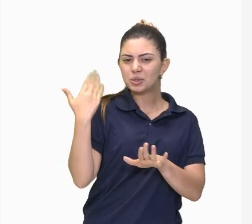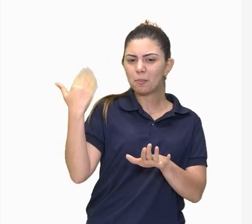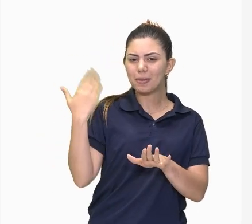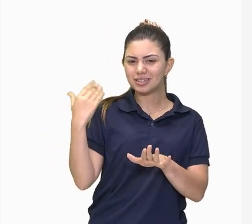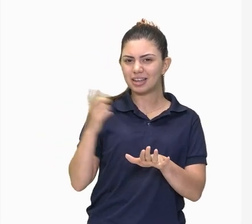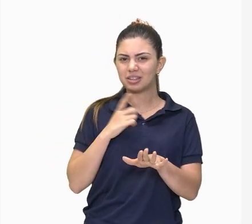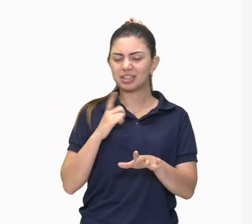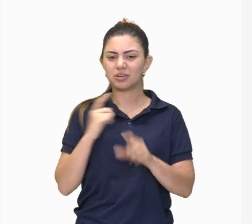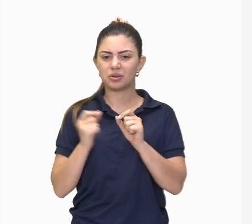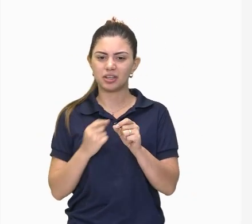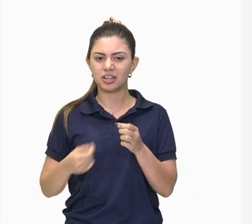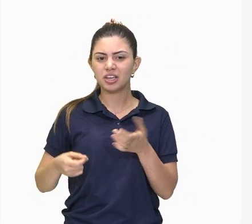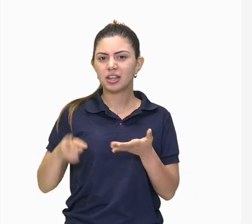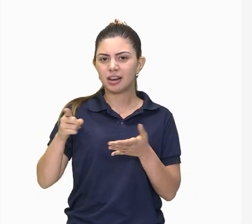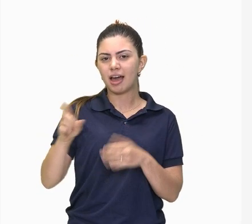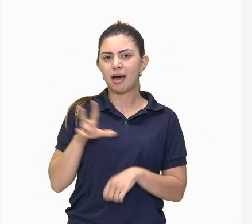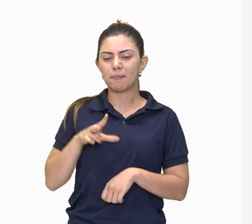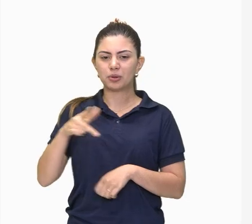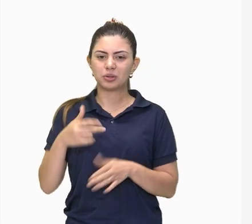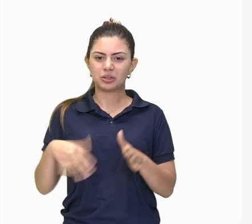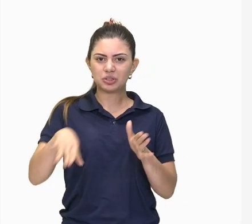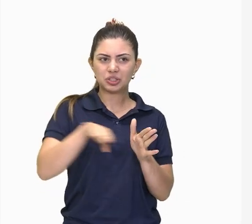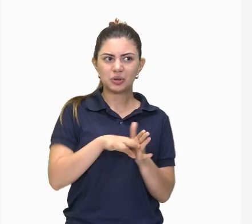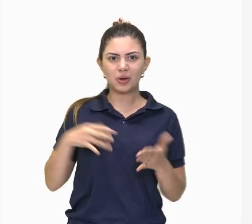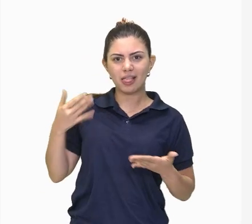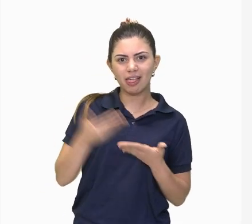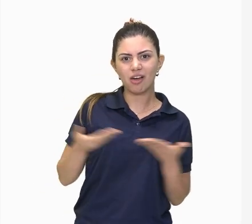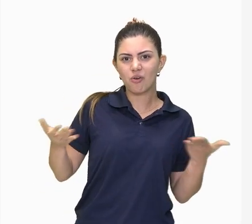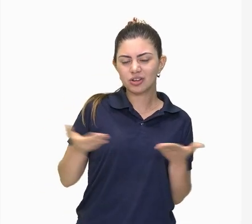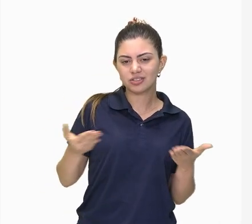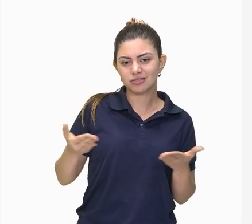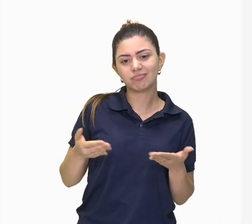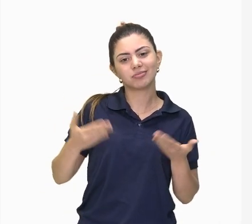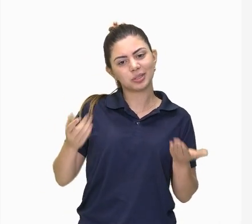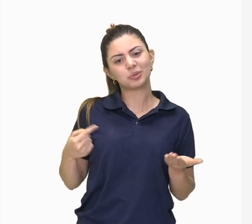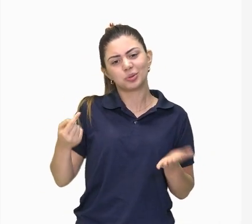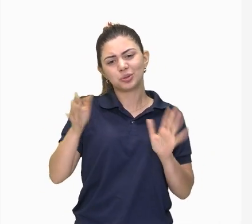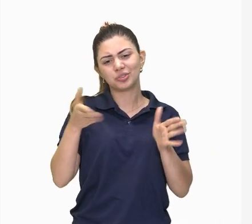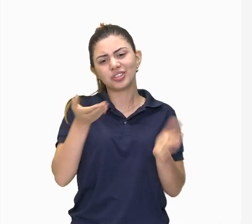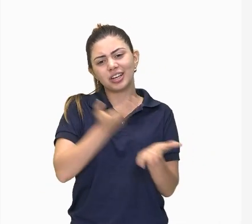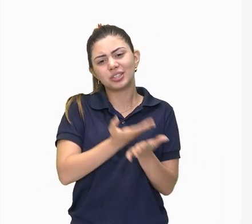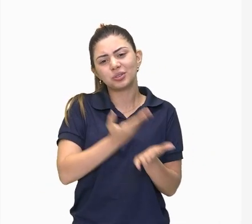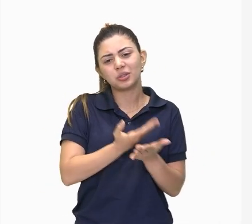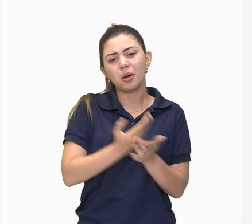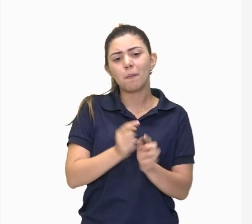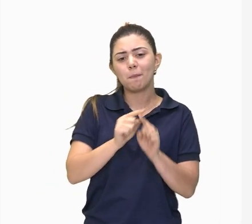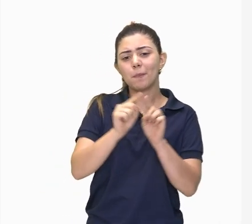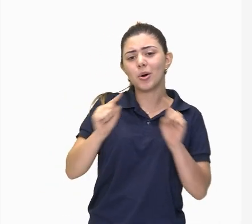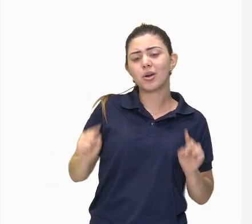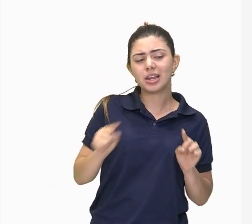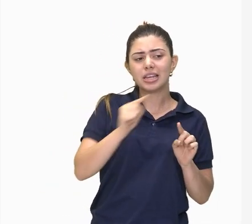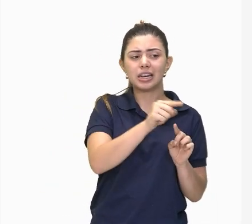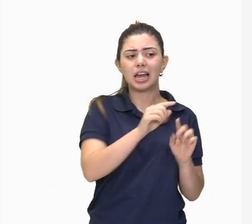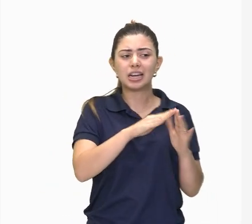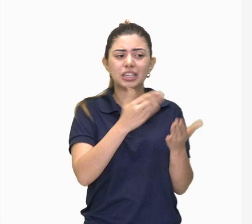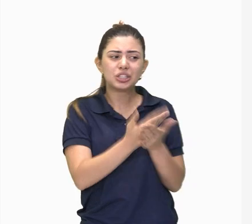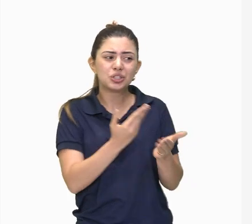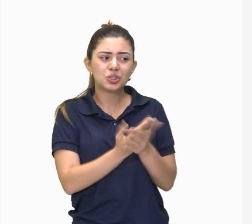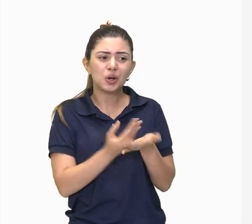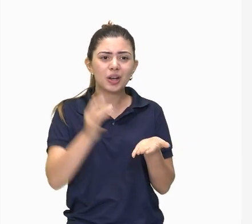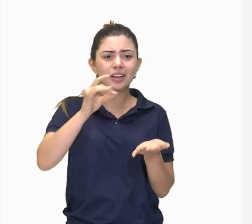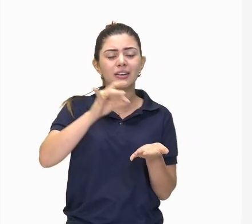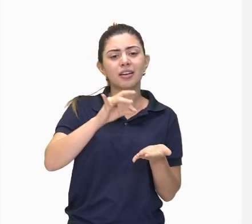do descobrimento até chegar aos dias de hoje? Claro que estudamos isso, mas muita coisa não é aquilo que aprendemos